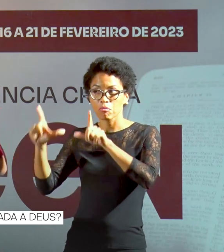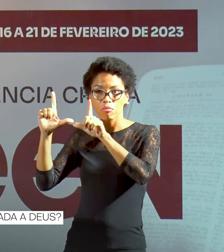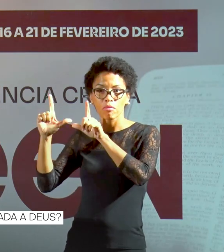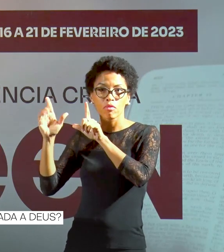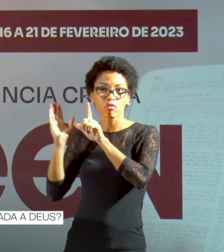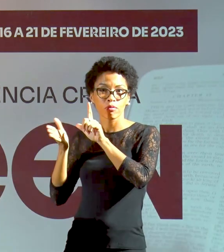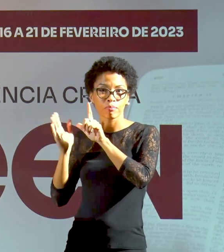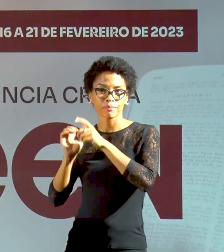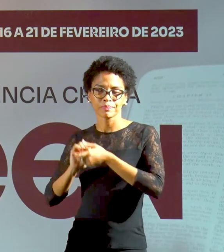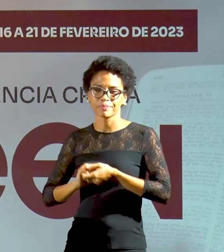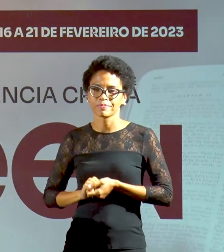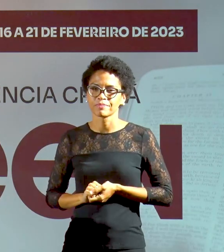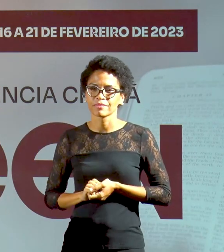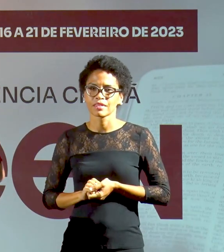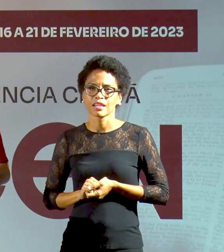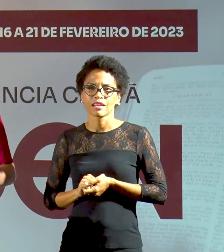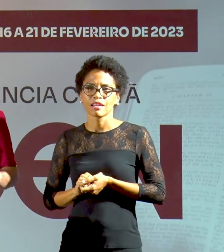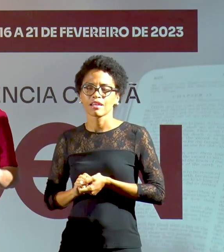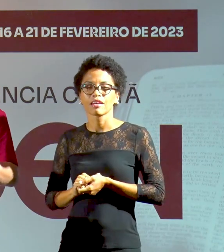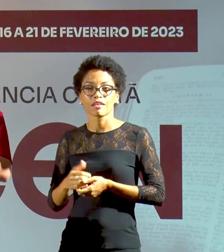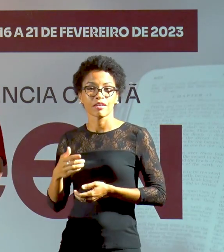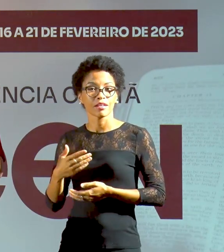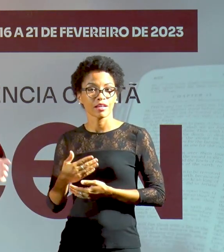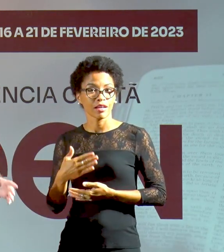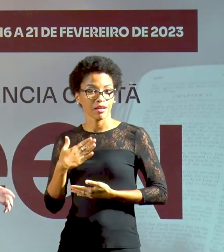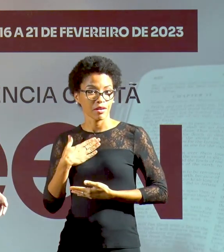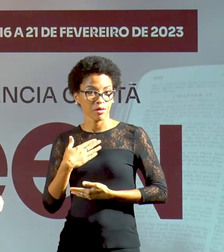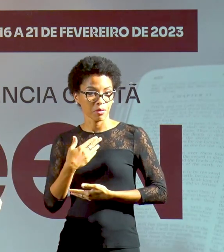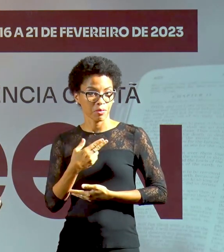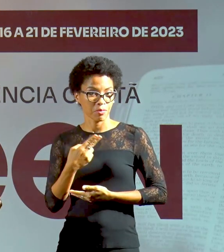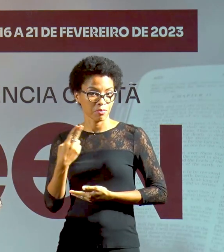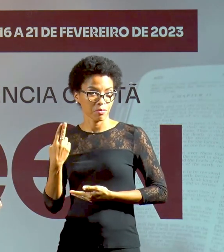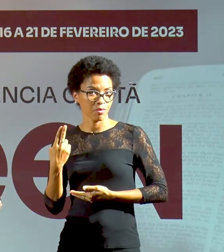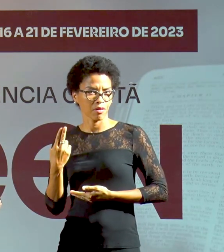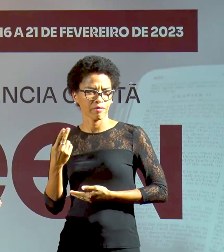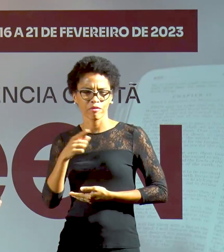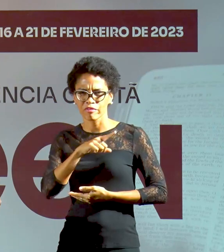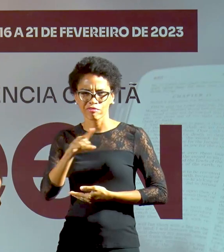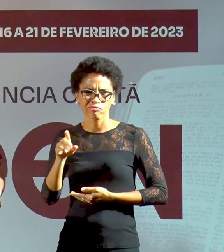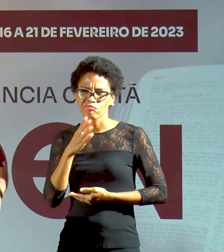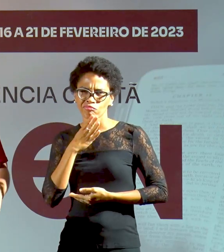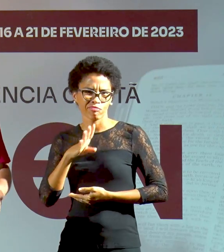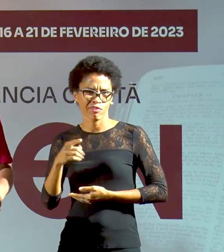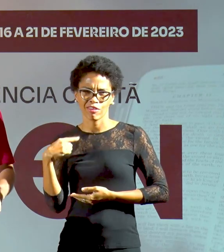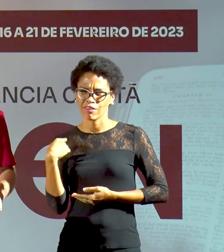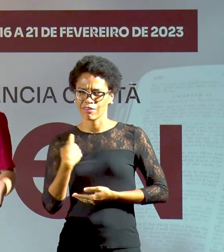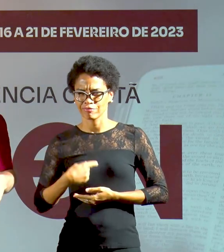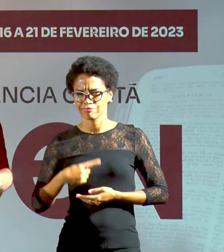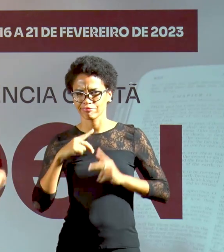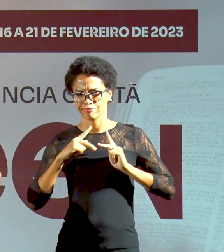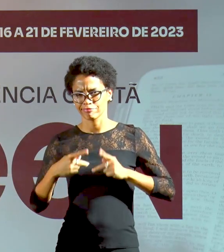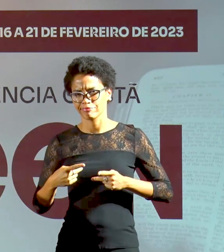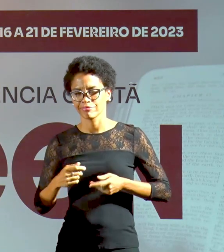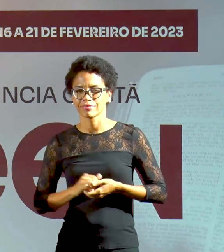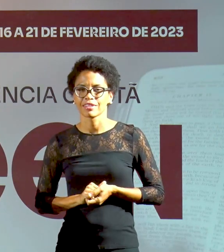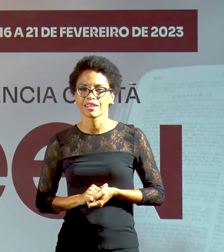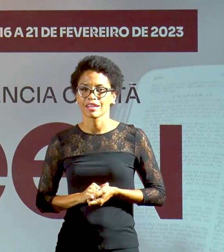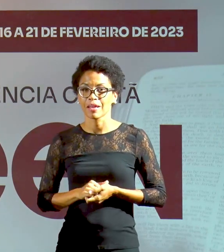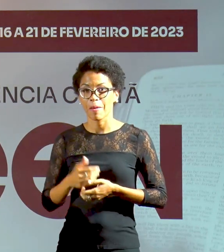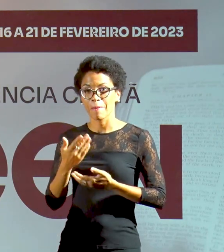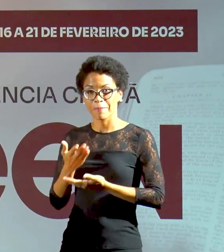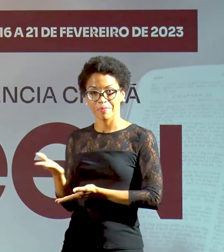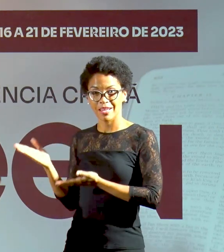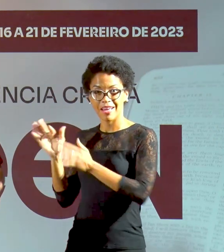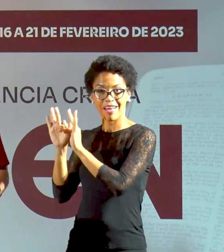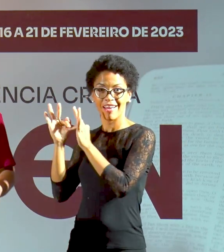eu quero Primeiro me apresentar acho que a maioria aqui não me conhece essa é minha família